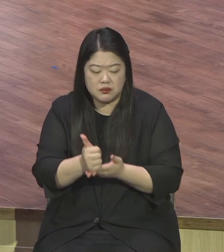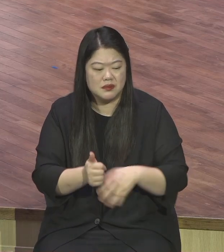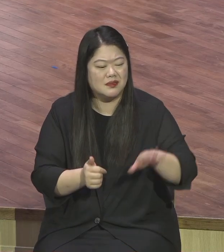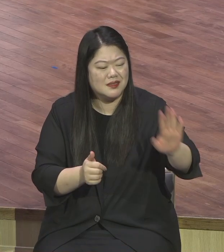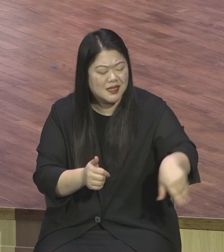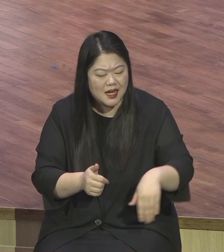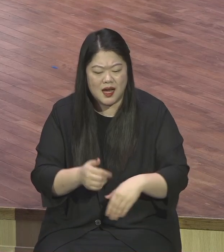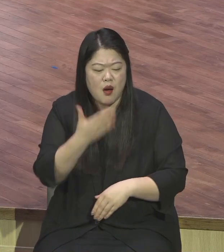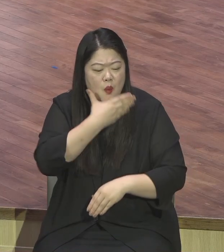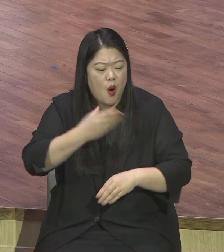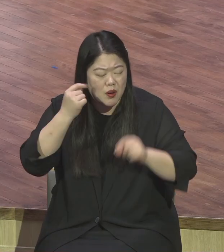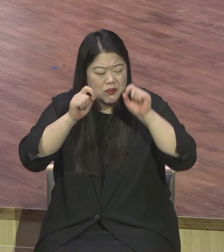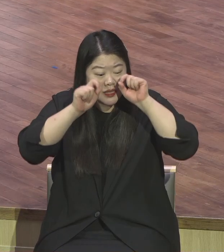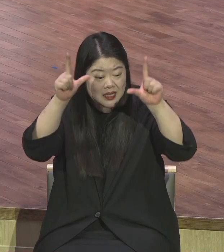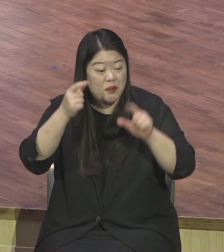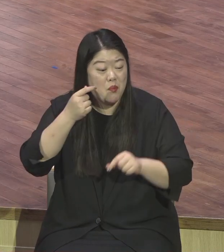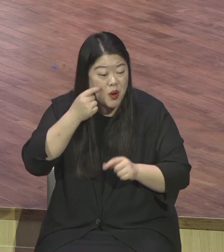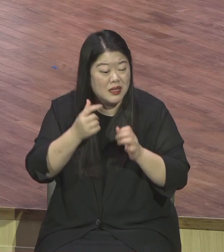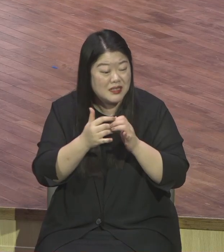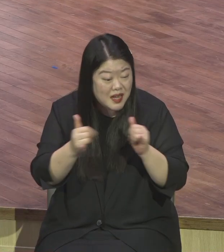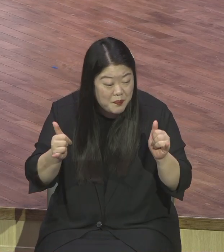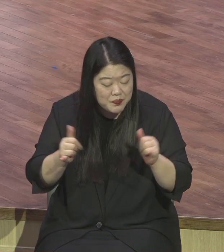이 보통 말이 아니거든요.